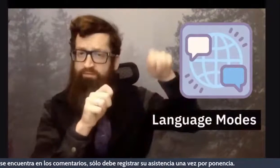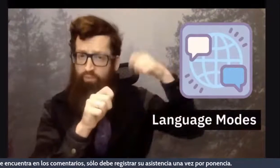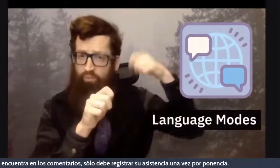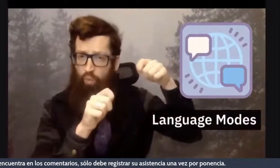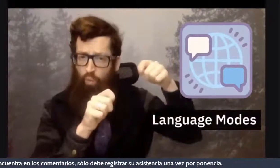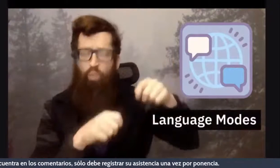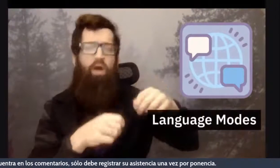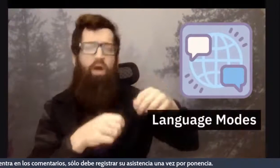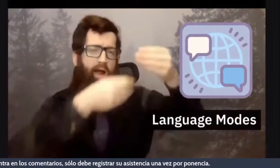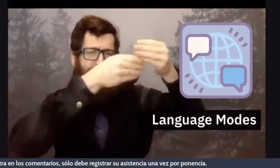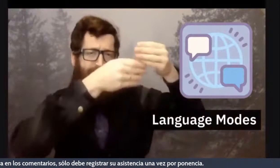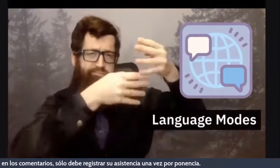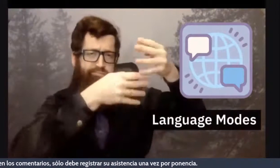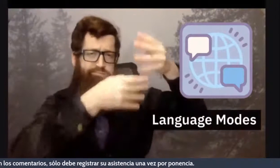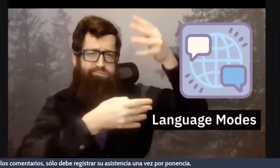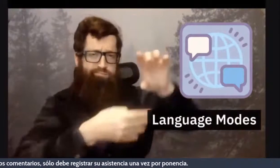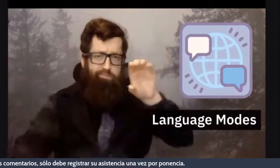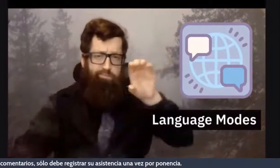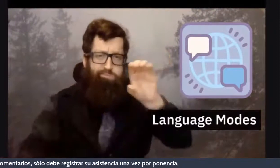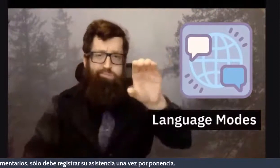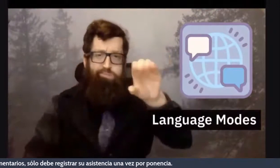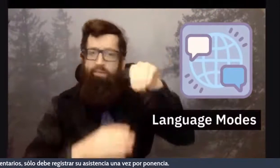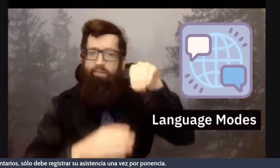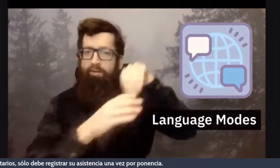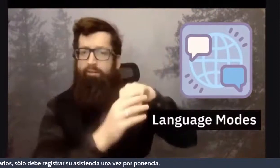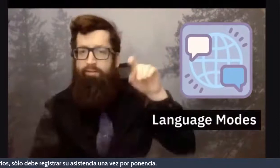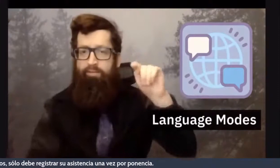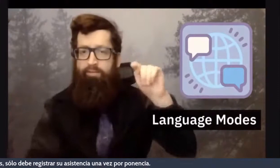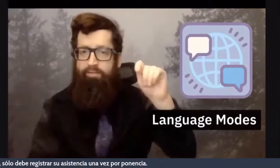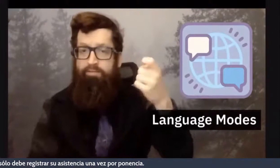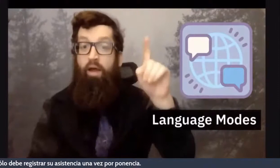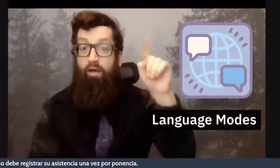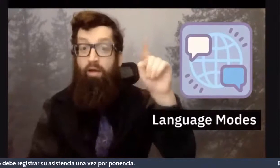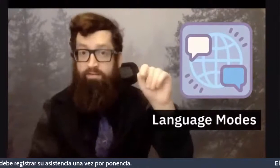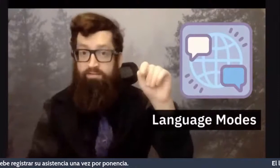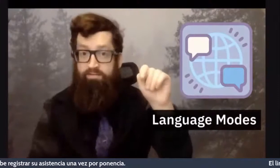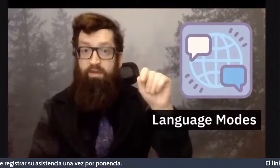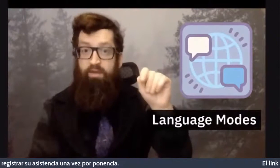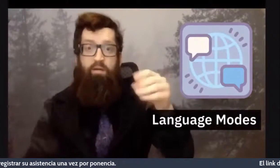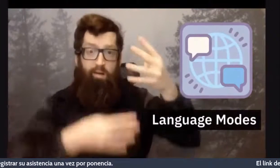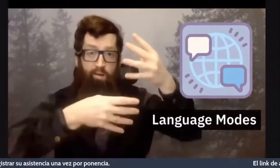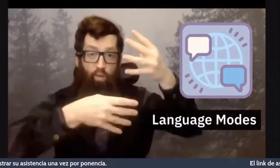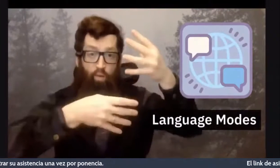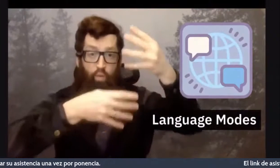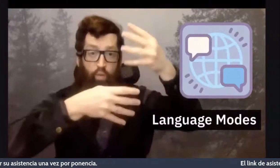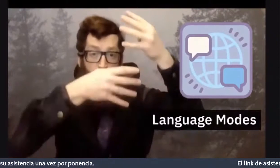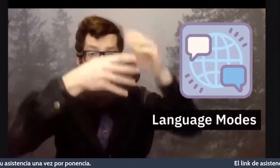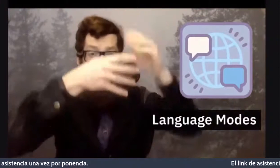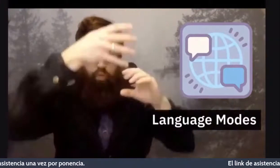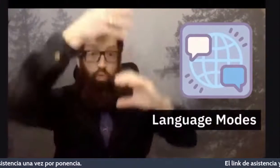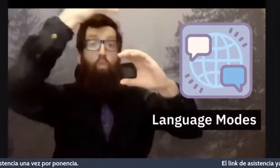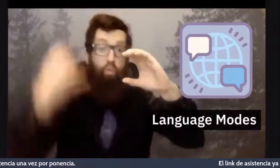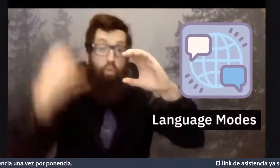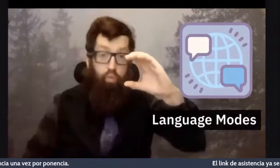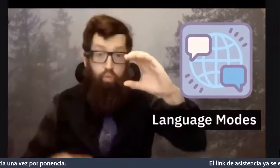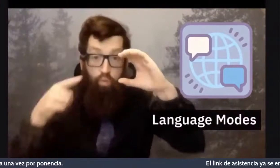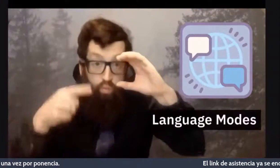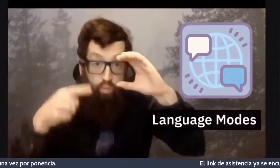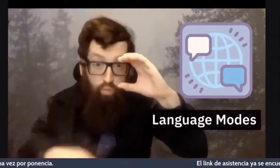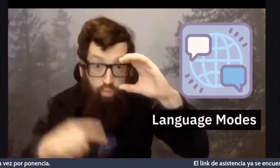ver simultáneamente y el de lengua de señas no debe ser en un link por separado, obligando al usuario a tener